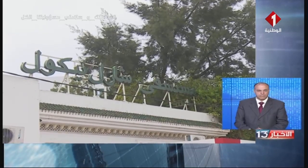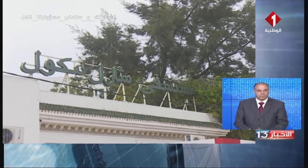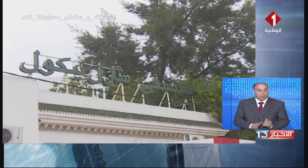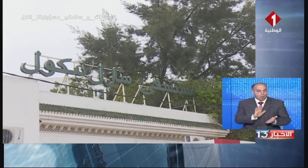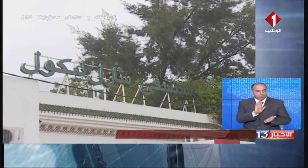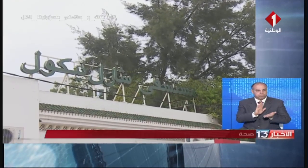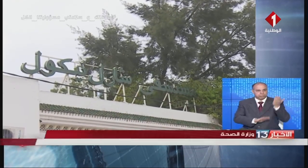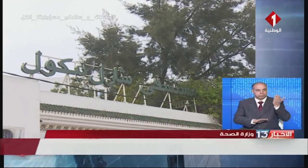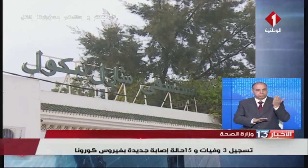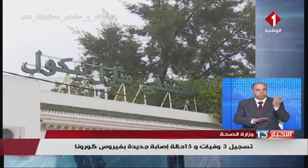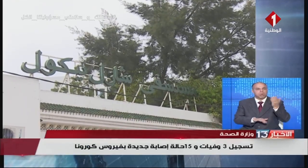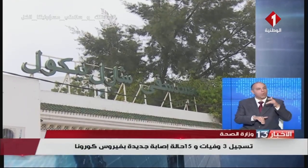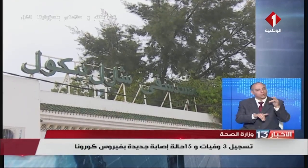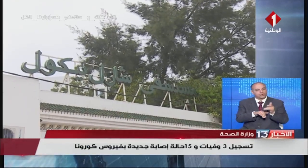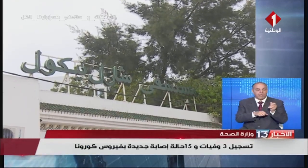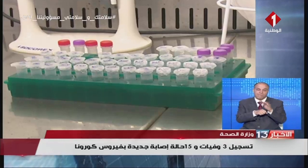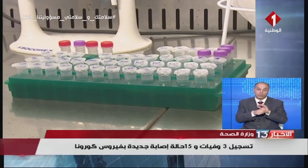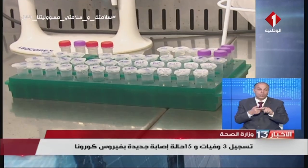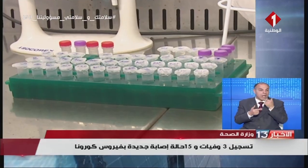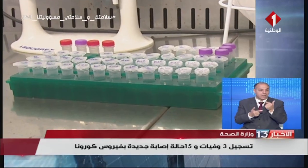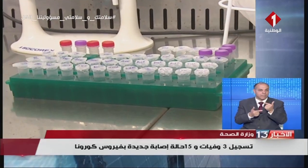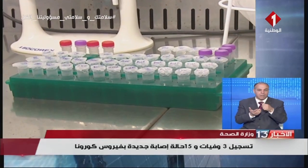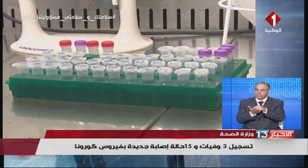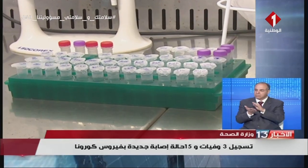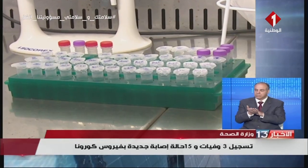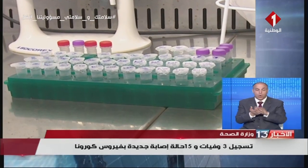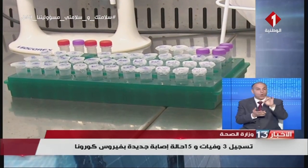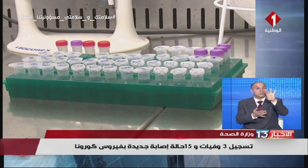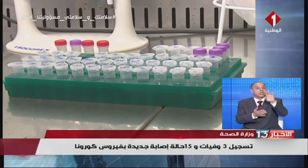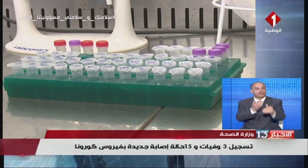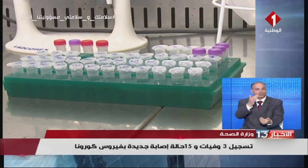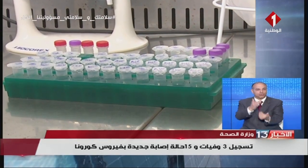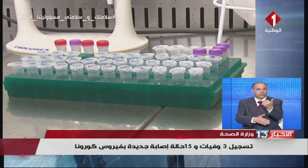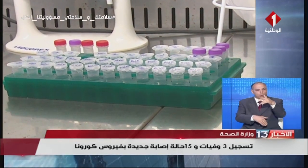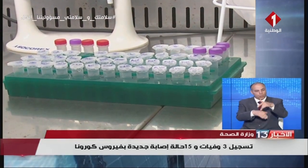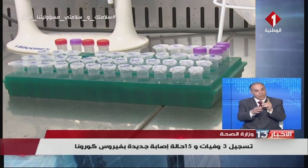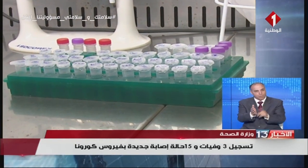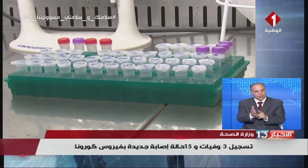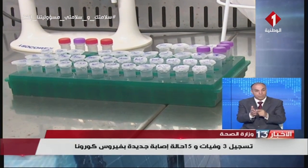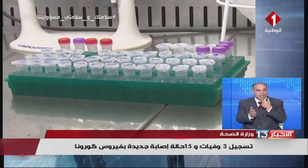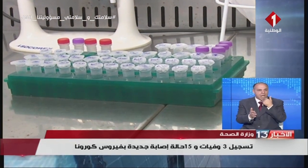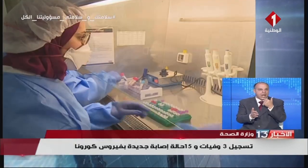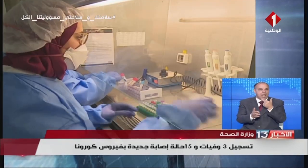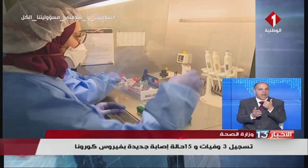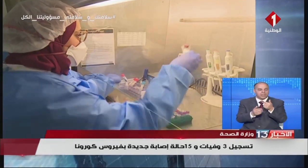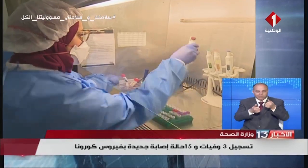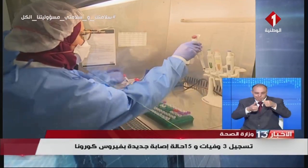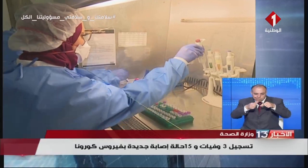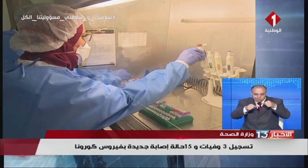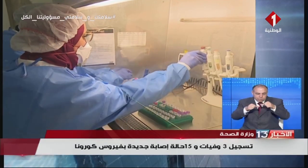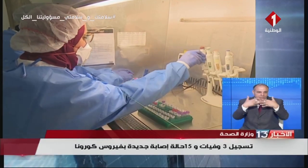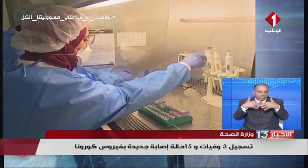ارتفع عدد حالات الإصابة بفيروس كورونا بعد تسجيل 15 حالة جديدة مؤكدة إثر إجراء المخبر